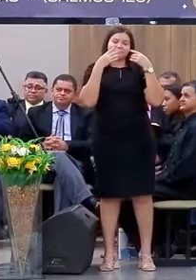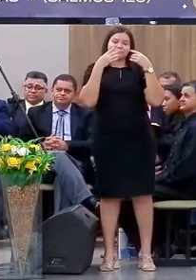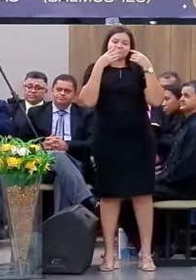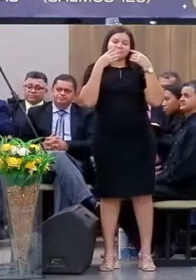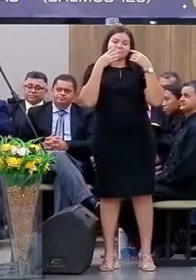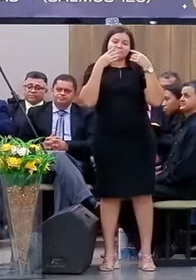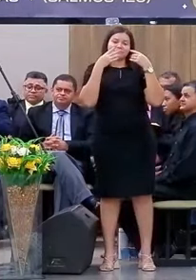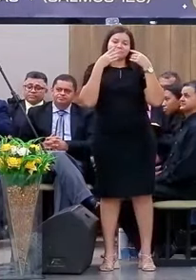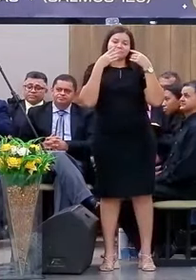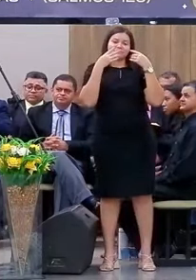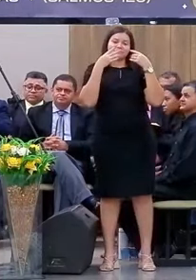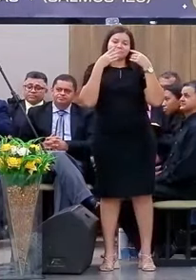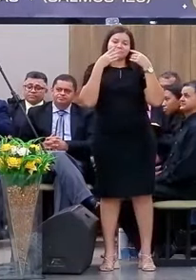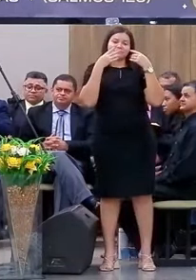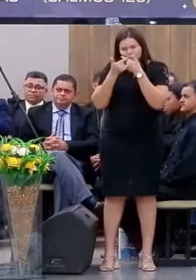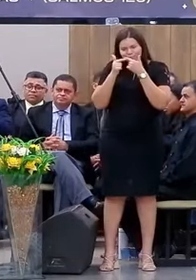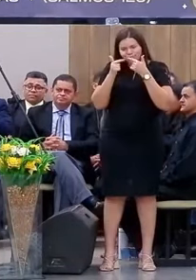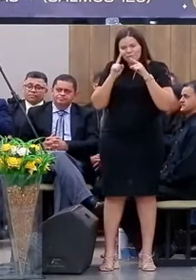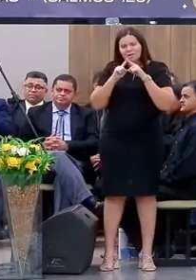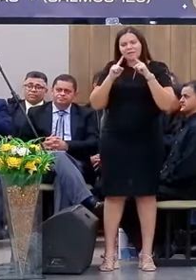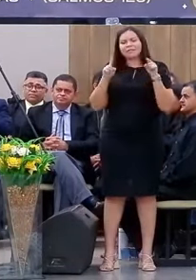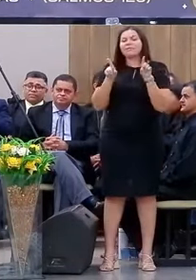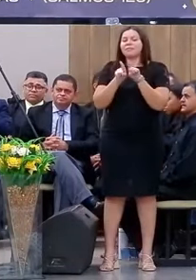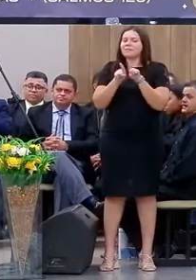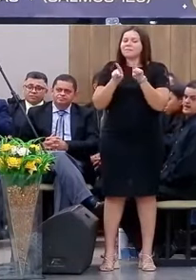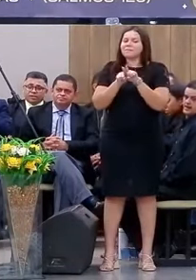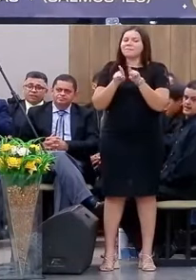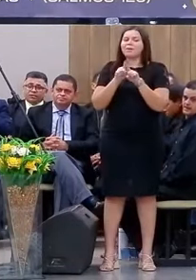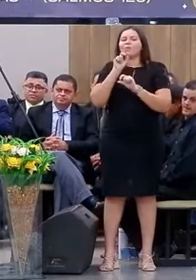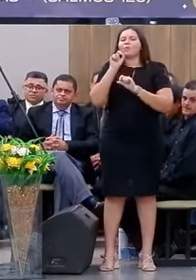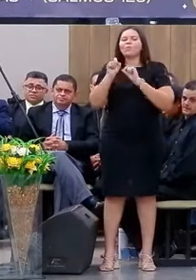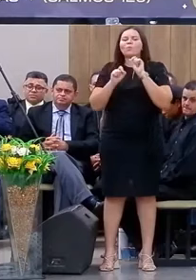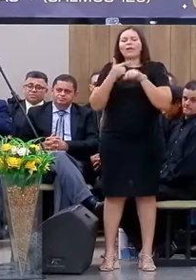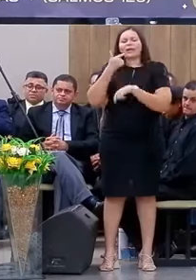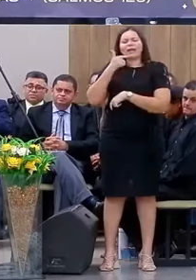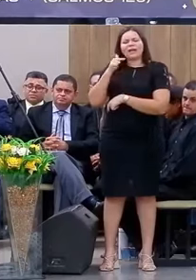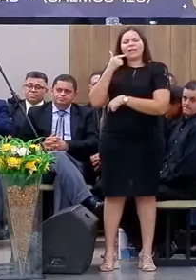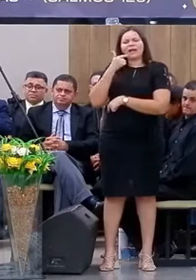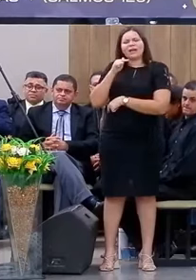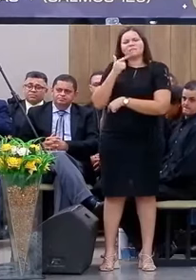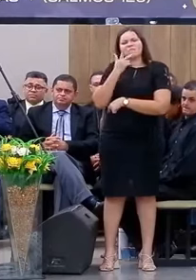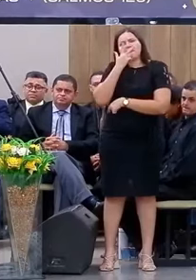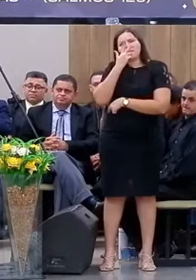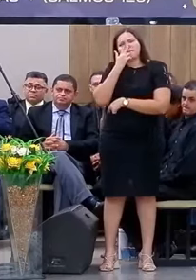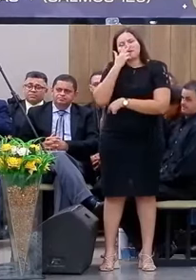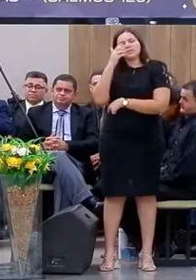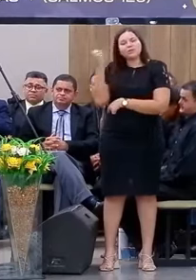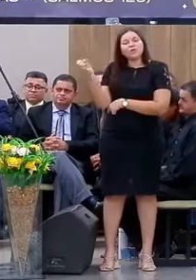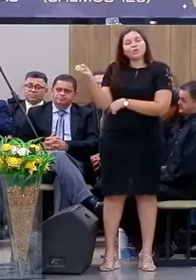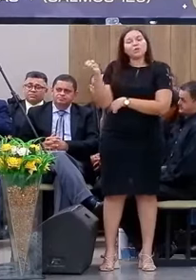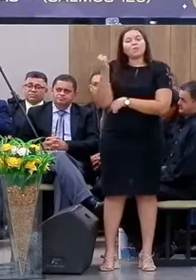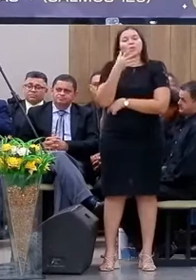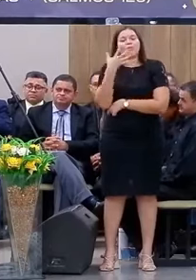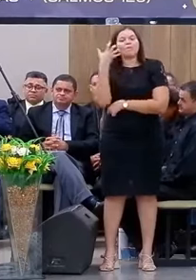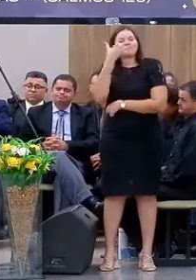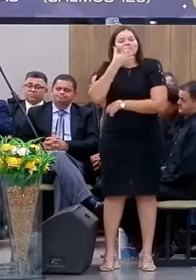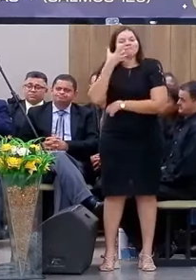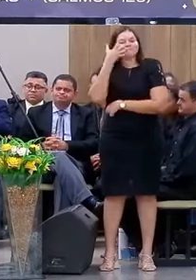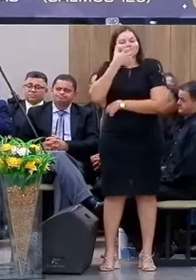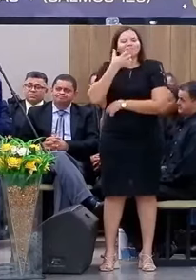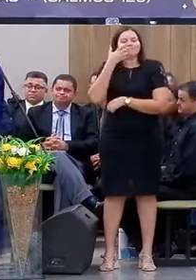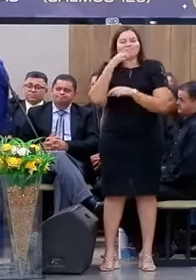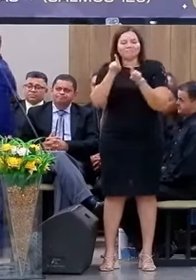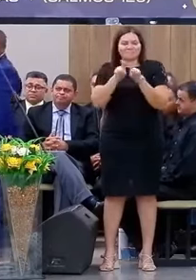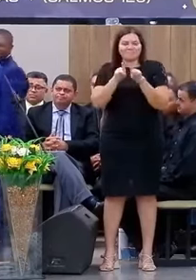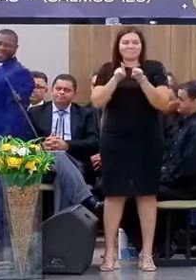riso. Aí ele diz assim, a nossa língua de novos cânticos. Olha para